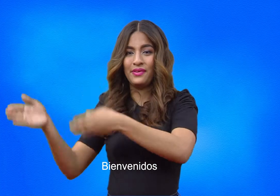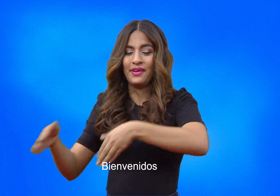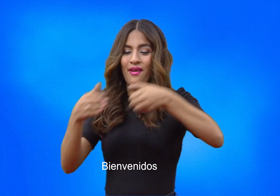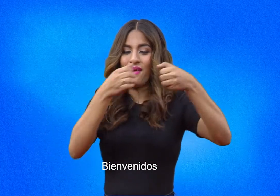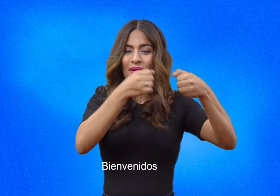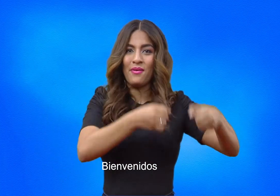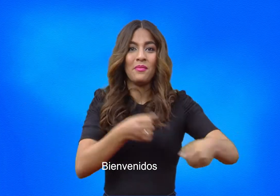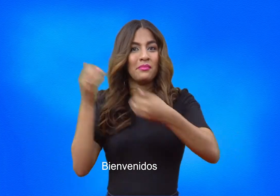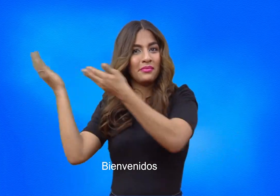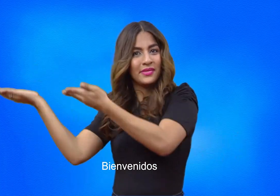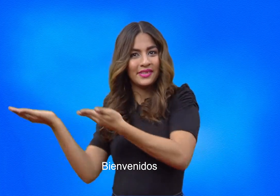Bienvenidos.